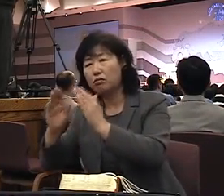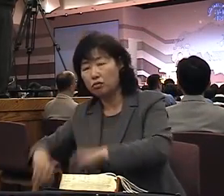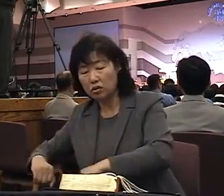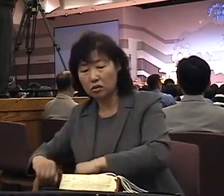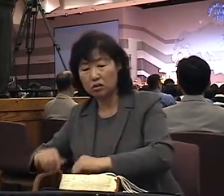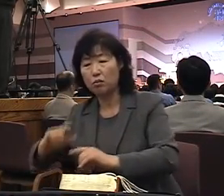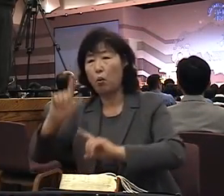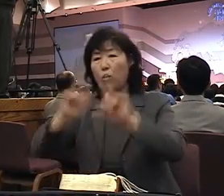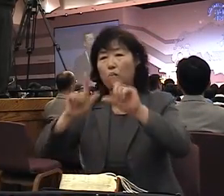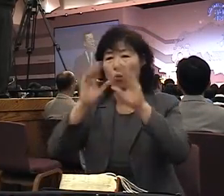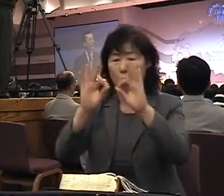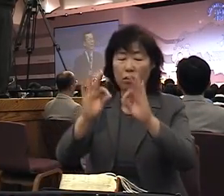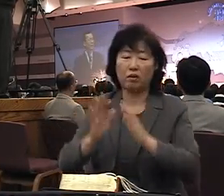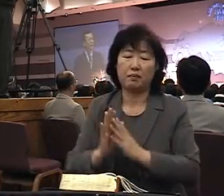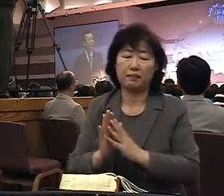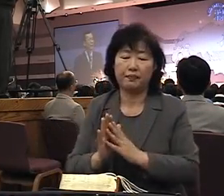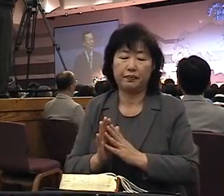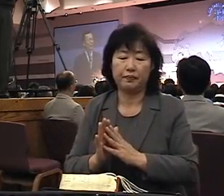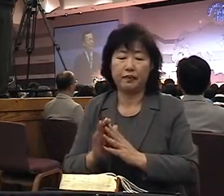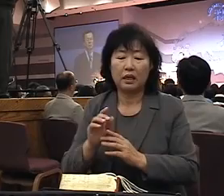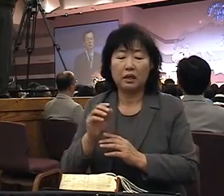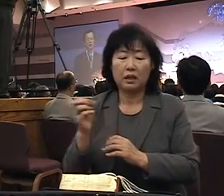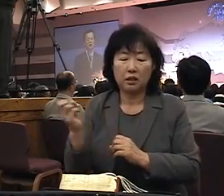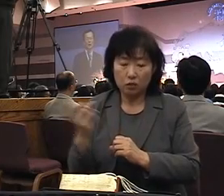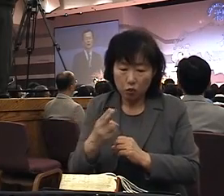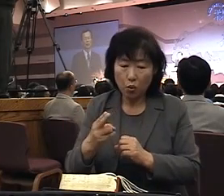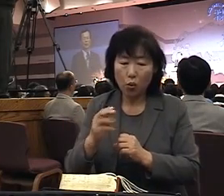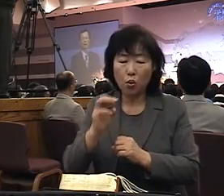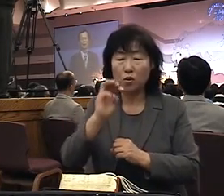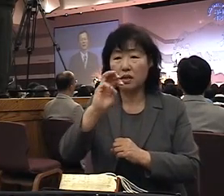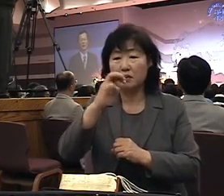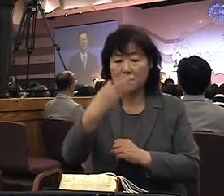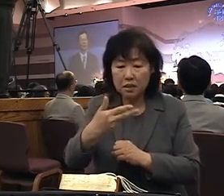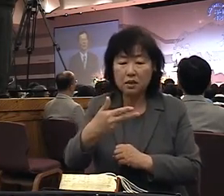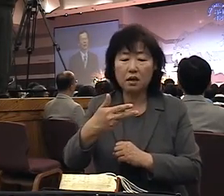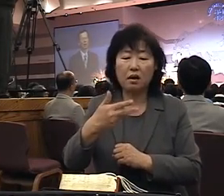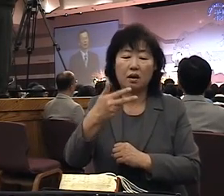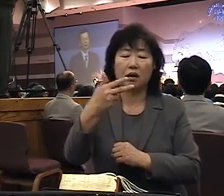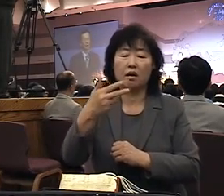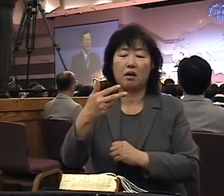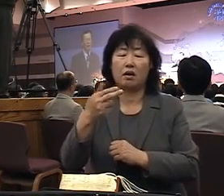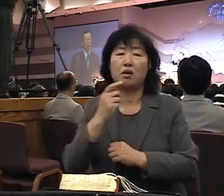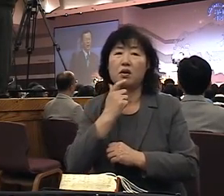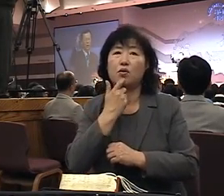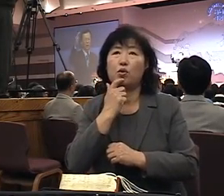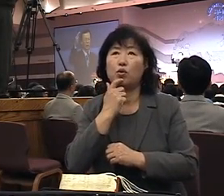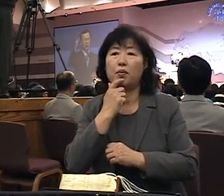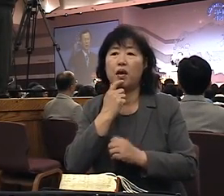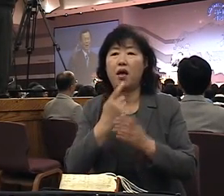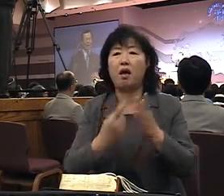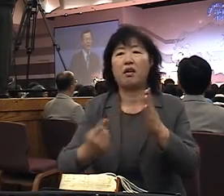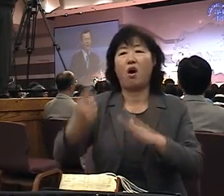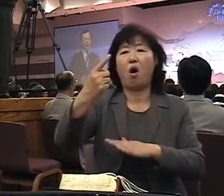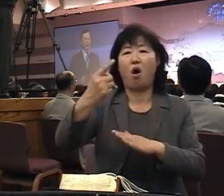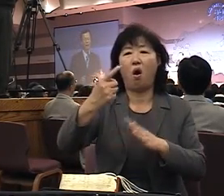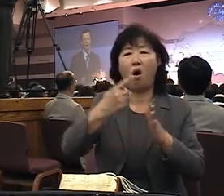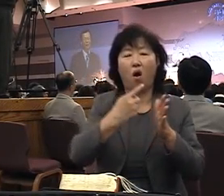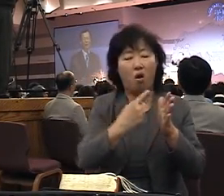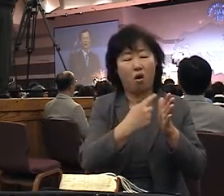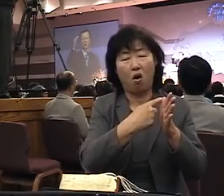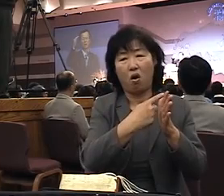모습이 보이죠. 그리고 37장에는 요셉의 형들, 야곱의 첫